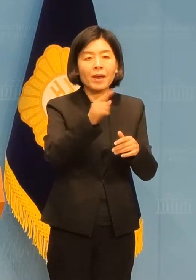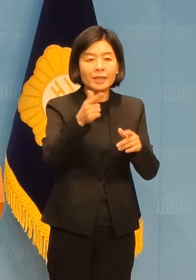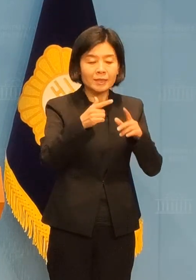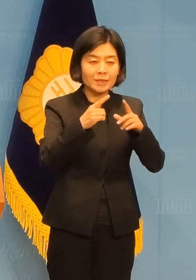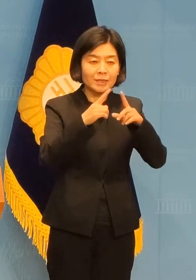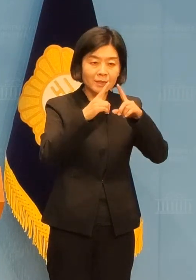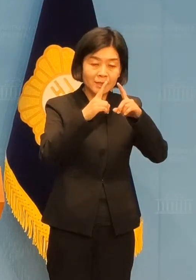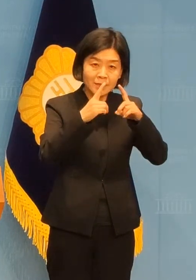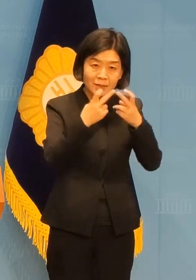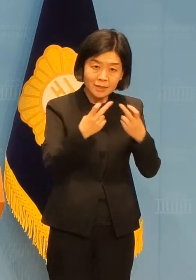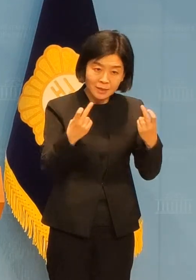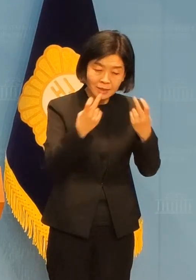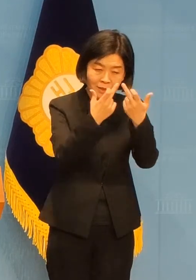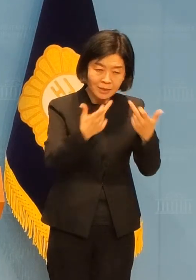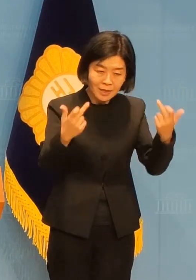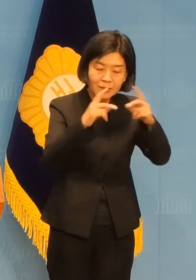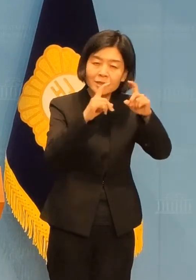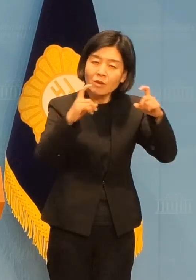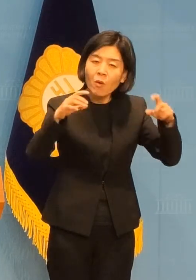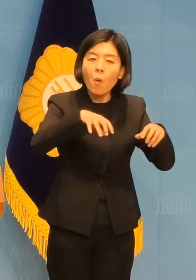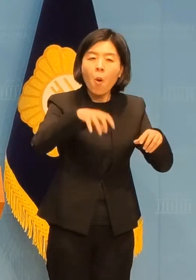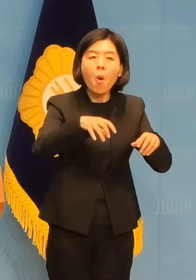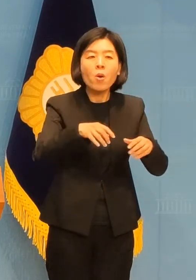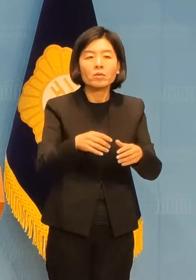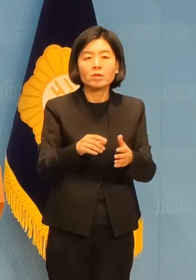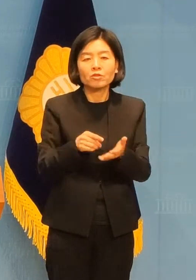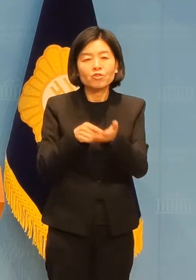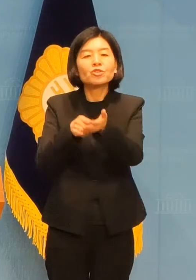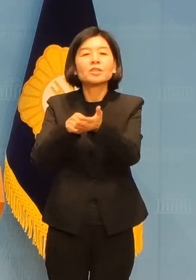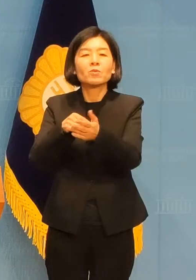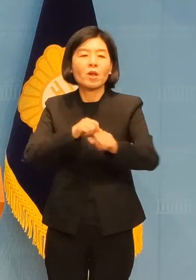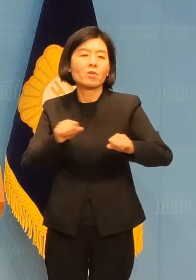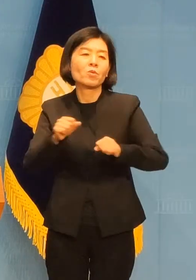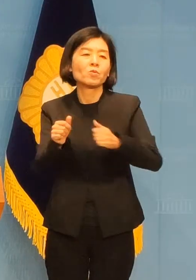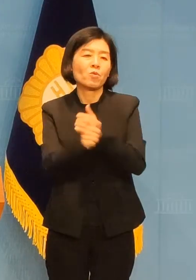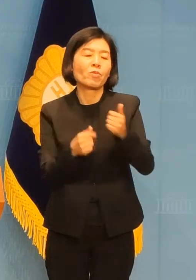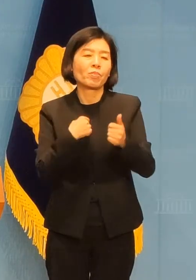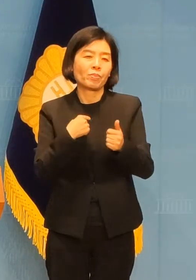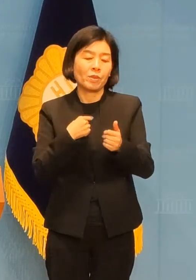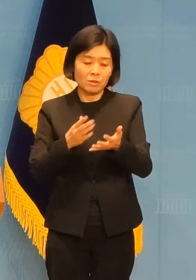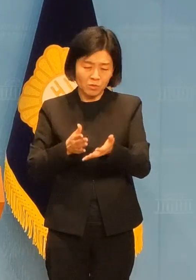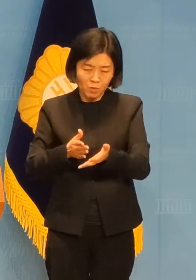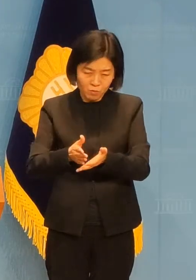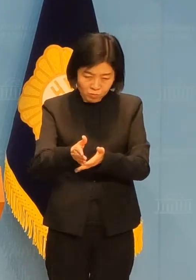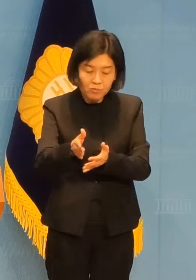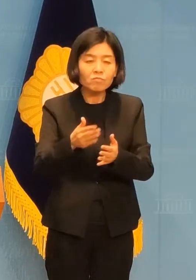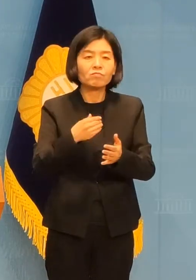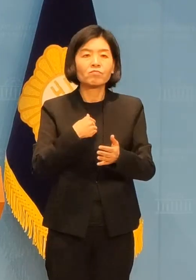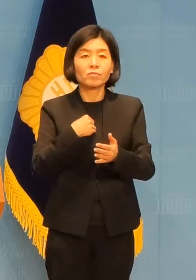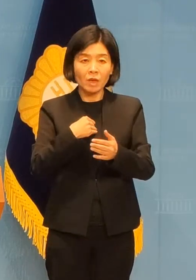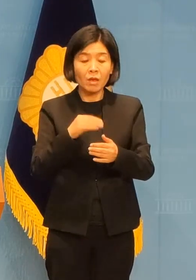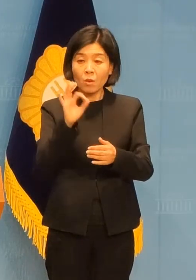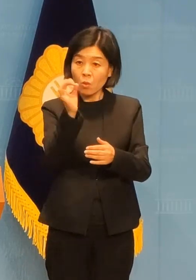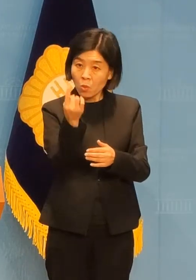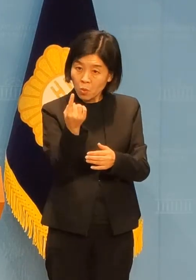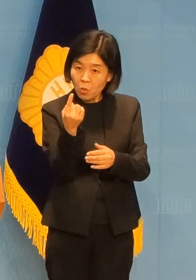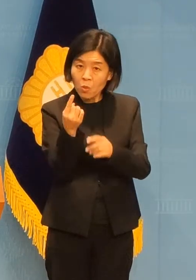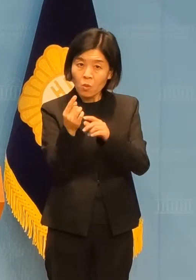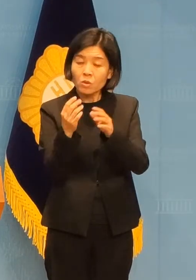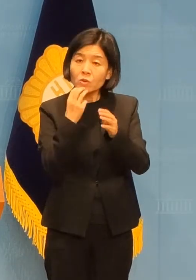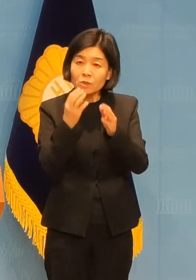추진위원으로서 활동을 한 전문가입니다. 이런 전문가 입장에서 보았을 때 오세훈 현 서울시장의